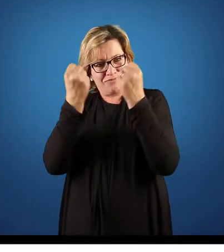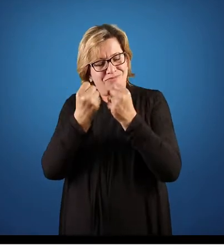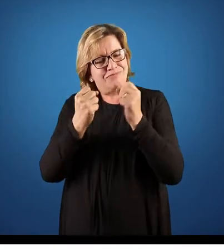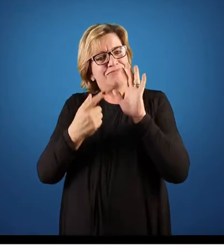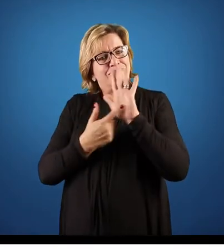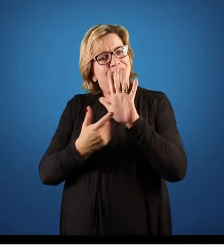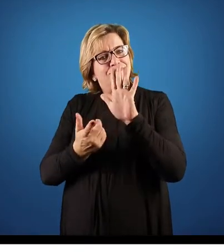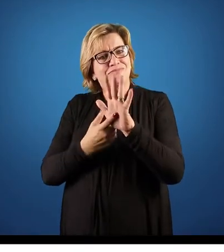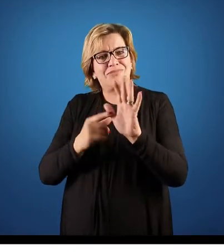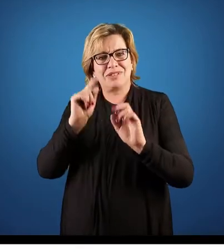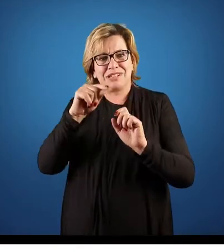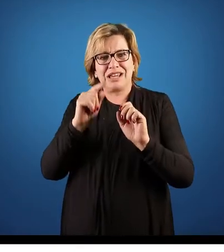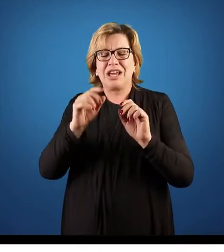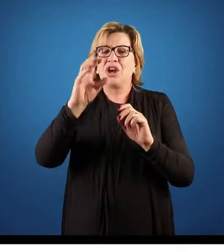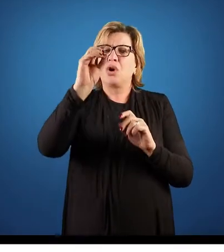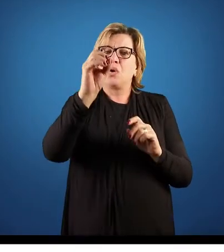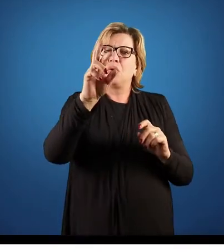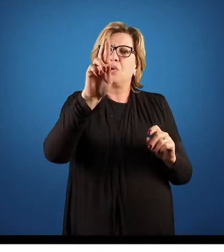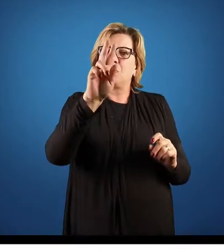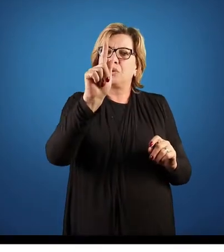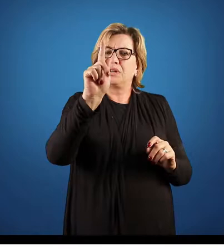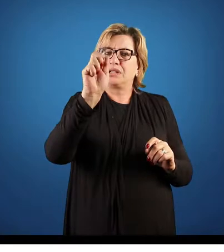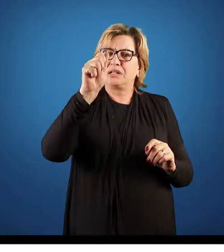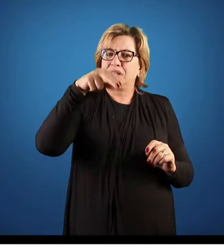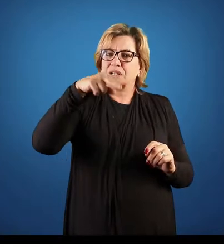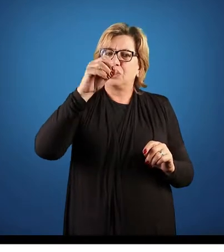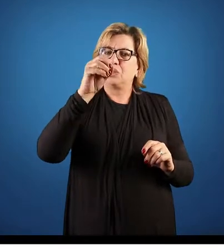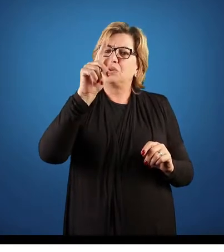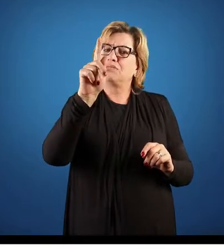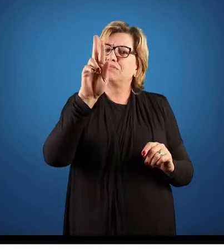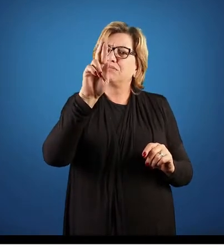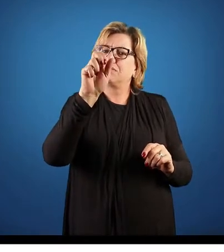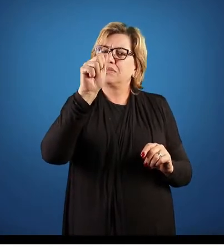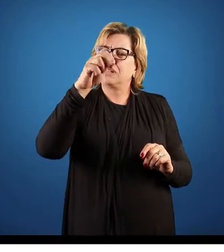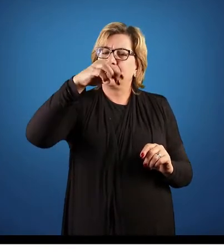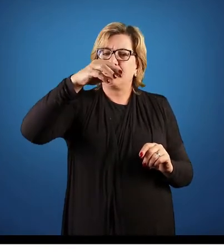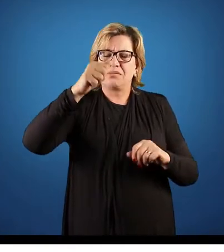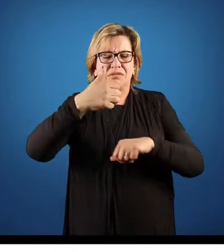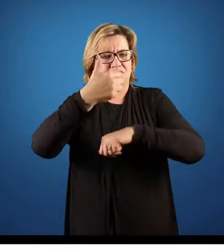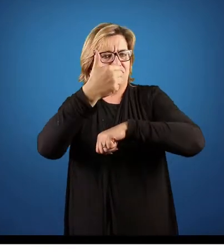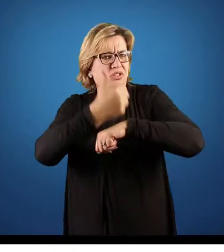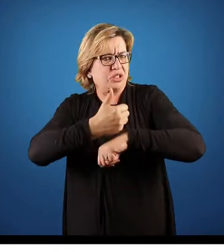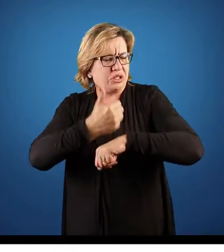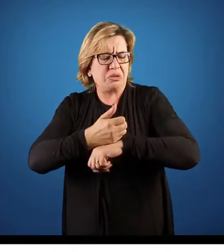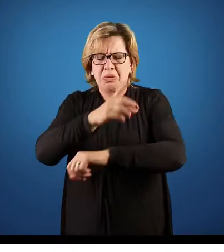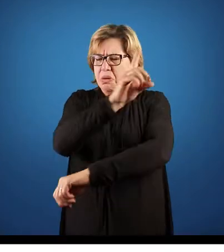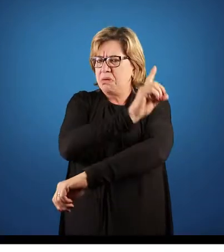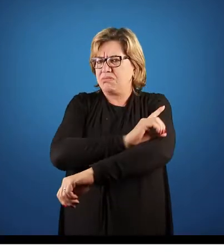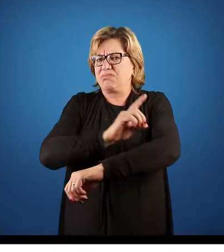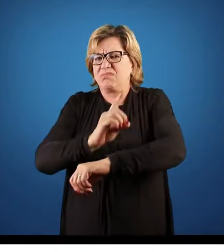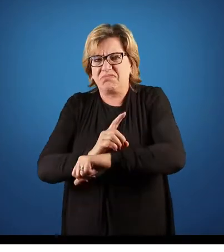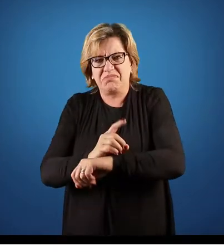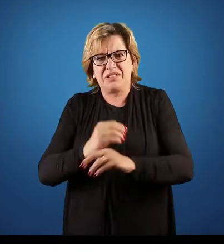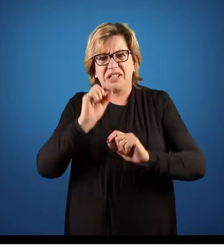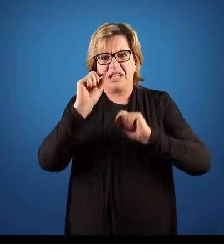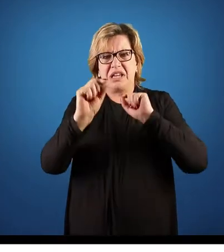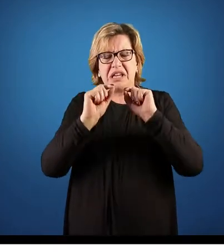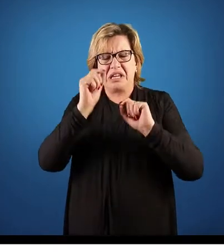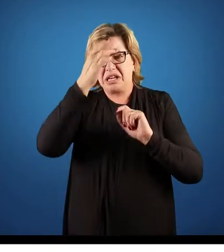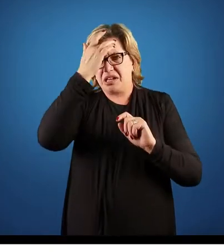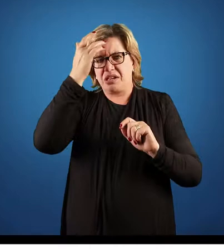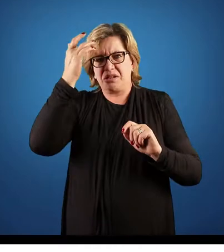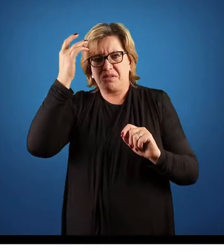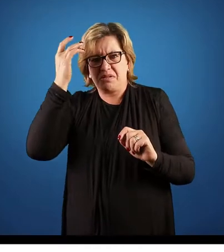nos mostra que é organograma da empresa que ela está formalmente ao diretor cada um dos departamentos quem quer o